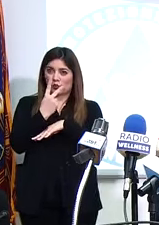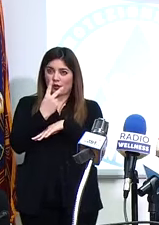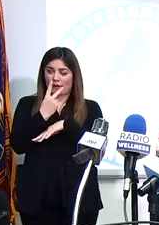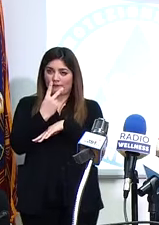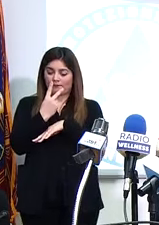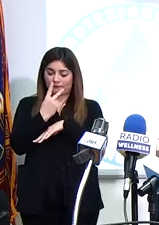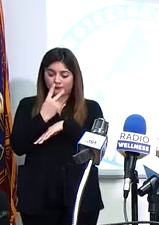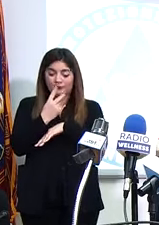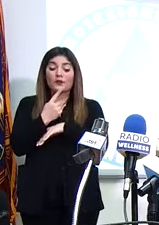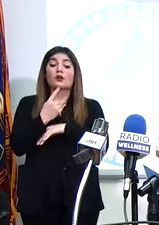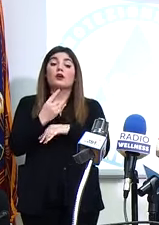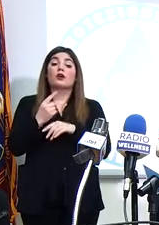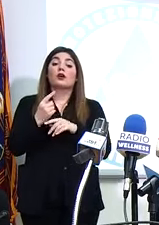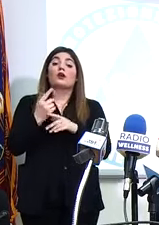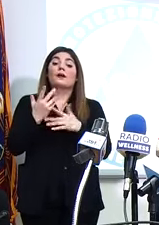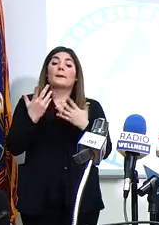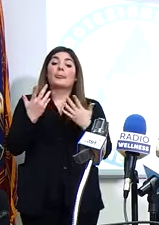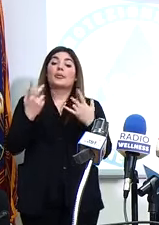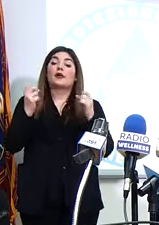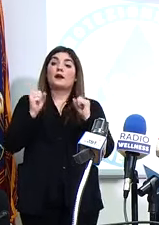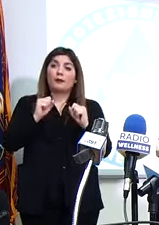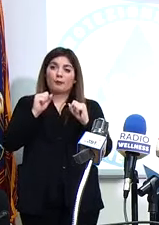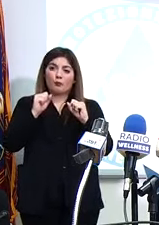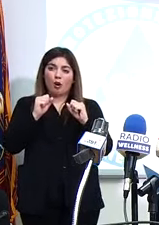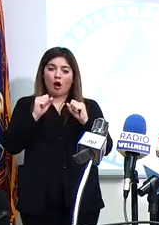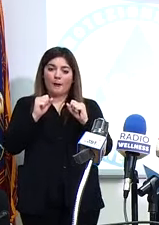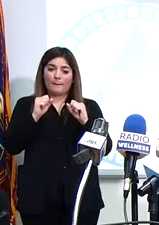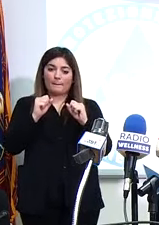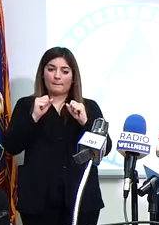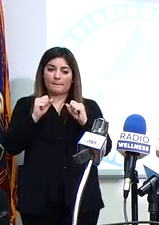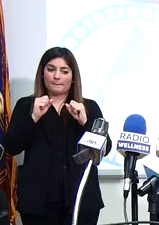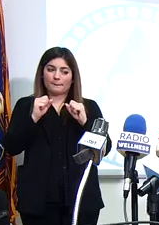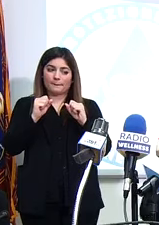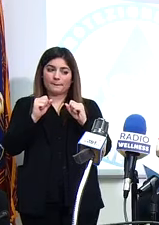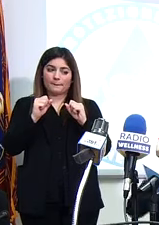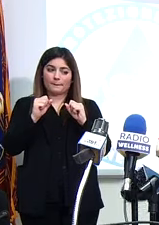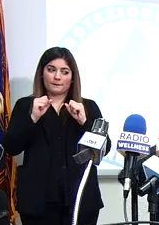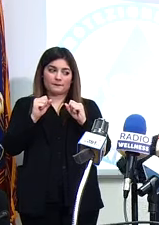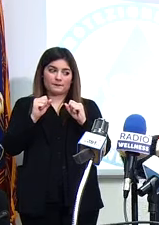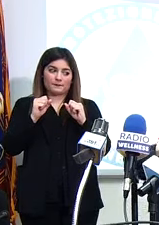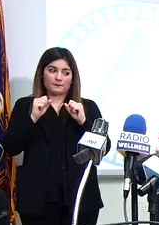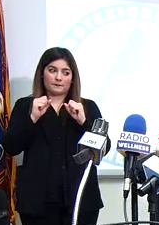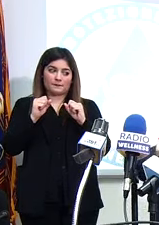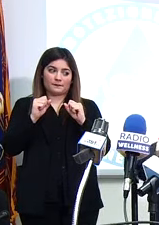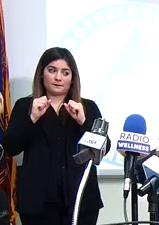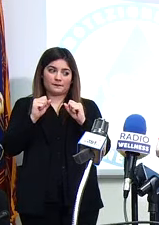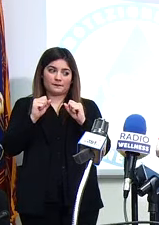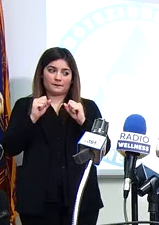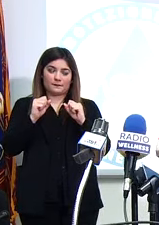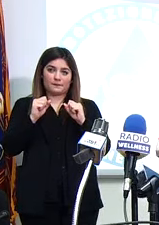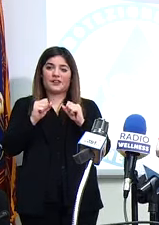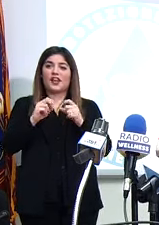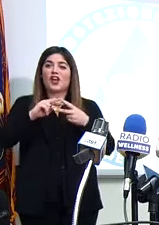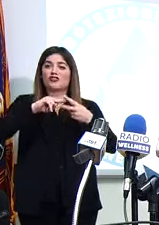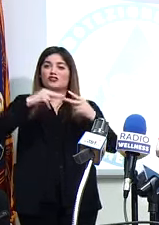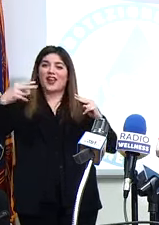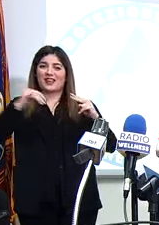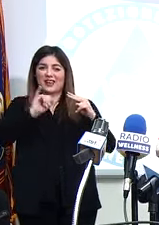quello di screenare una libreria di batteriofagi che esprimono i geni delle